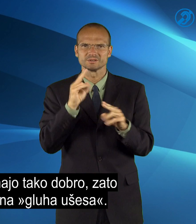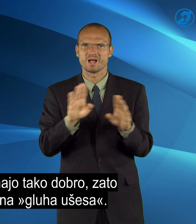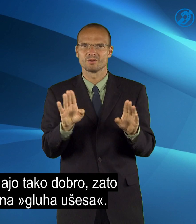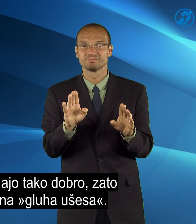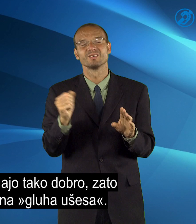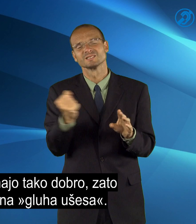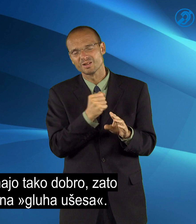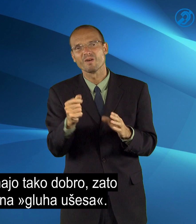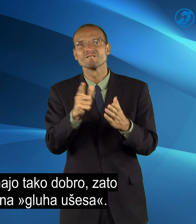na gluha ušesa.